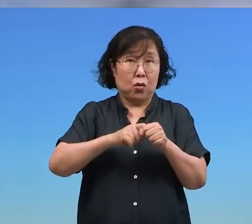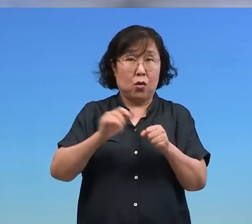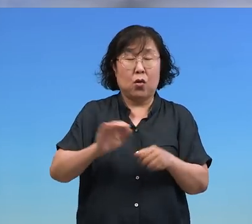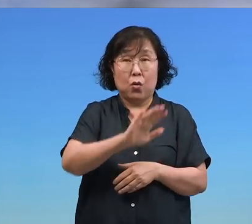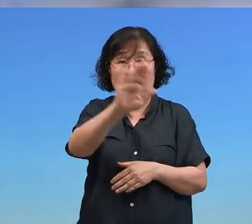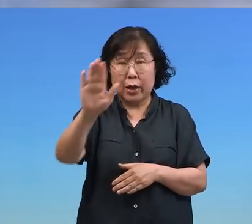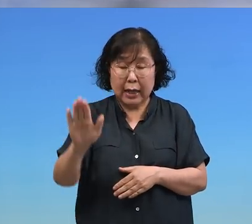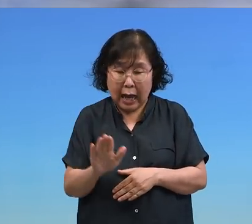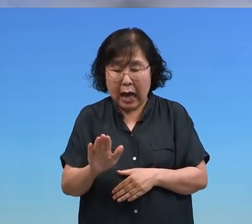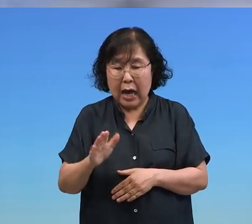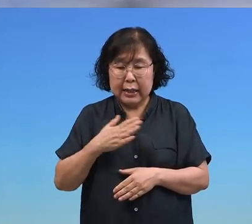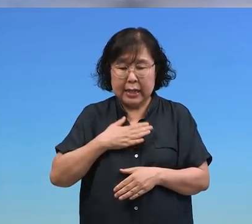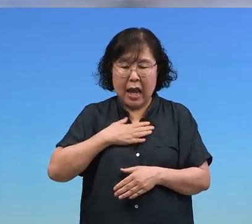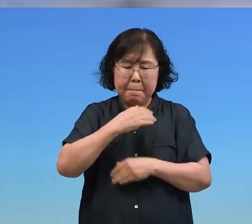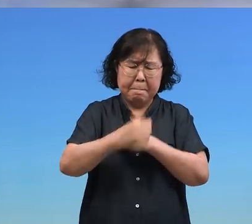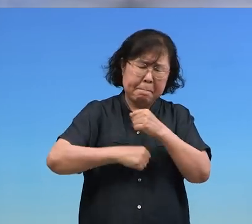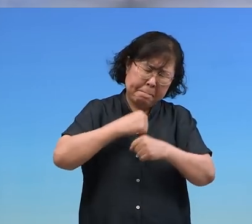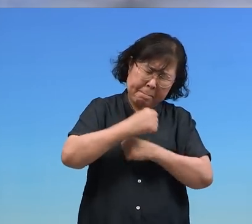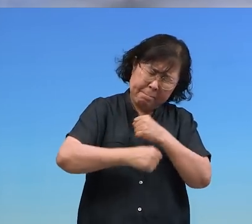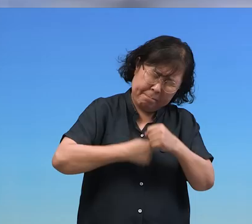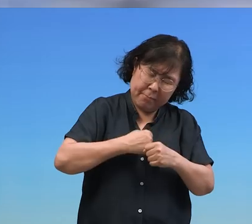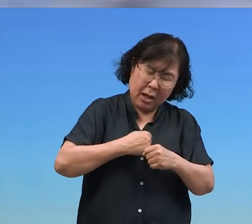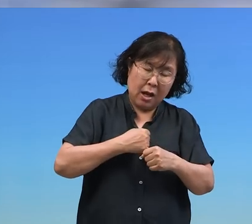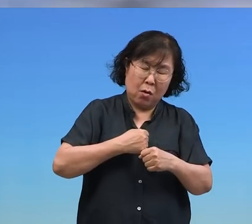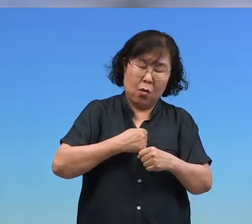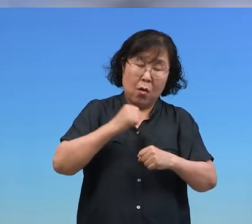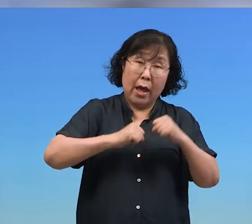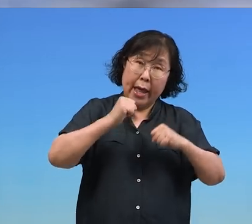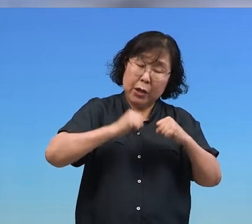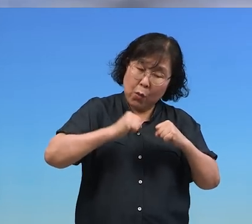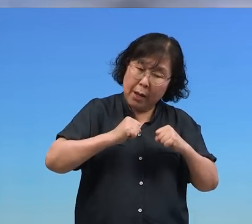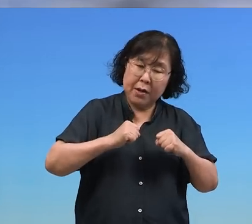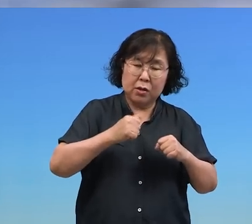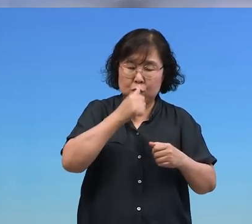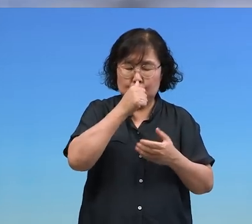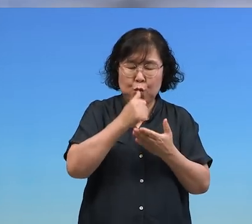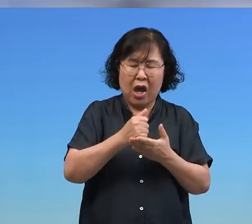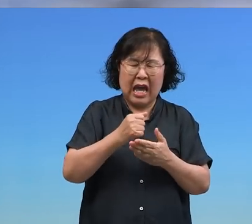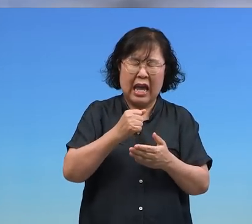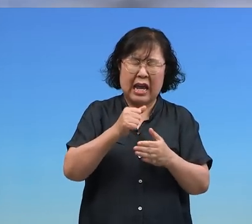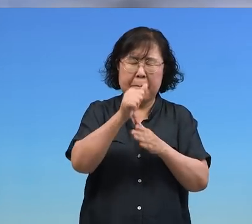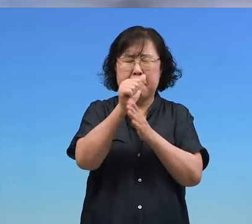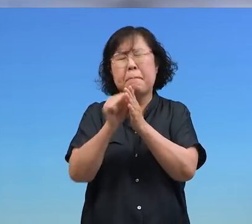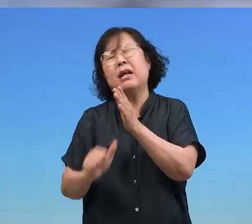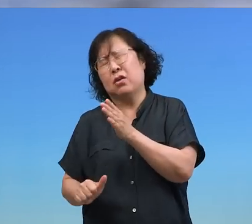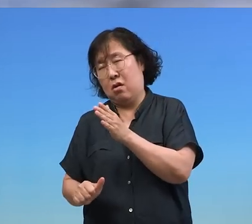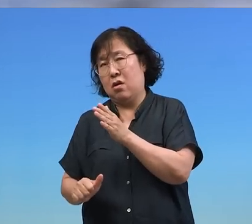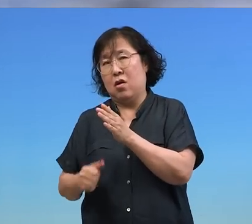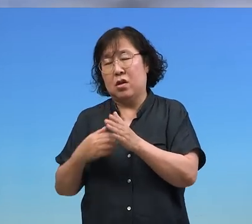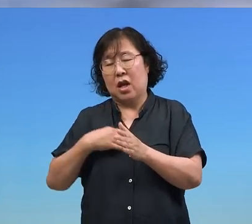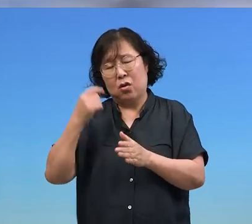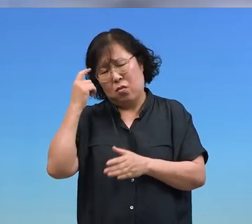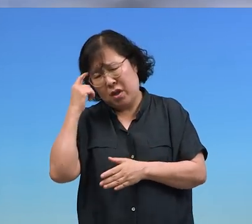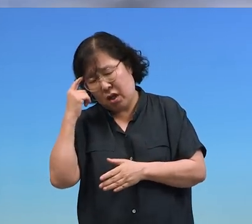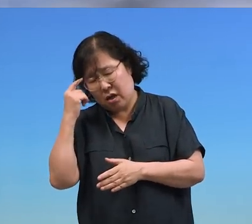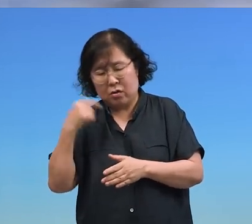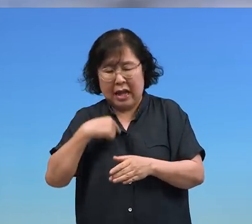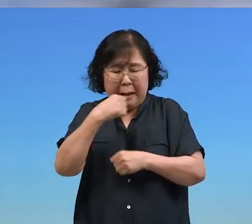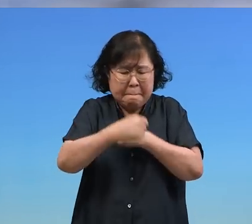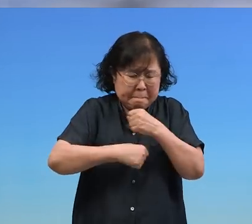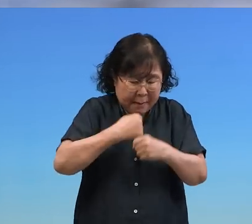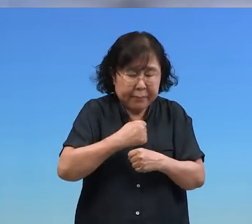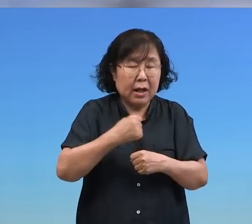본능에다 내맡기면 생각하면 우리는 죄성으로 흘러요 하여튼 뭐 좀 생각하면